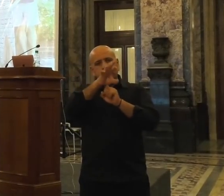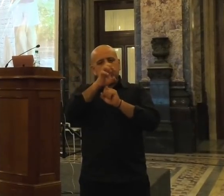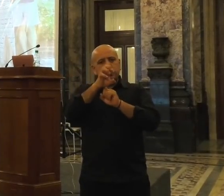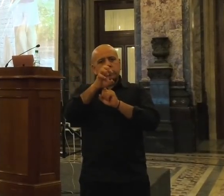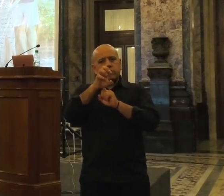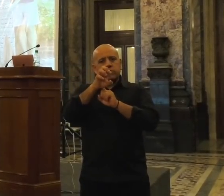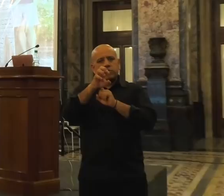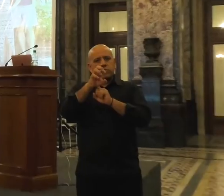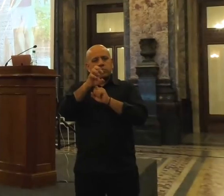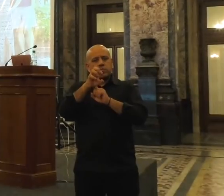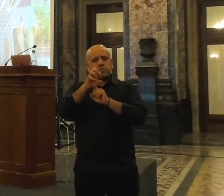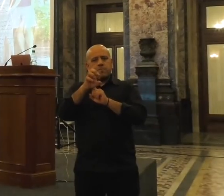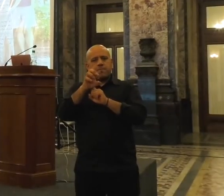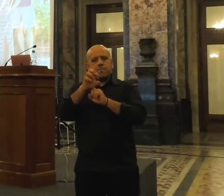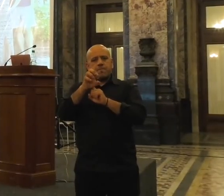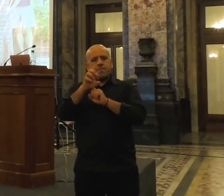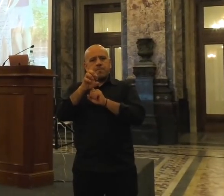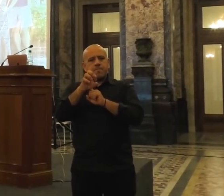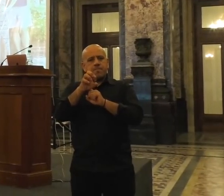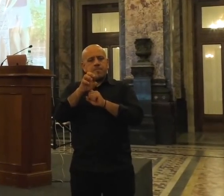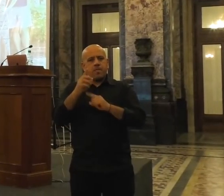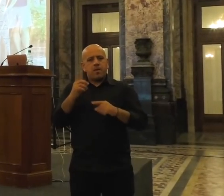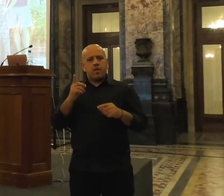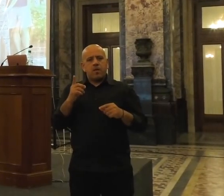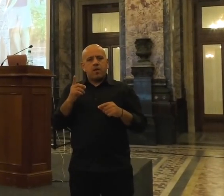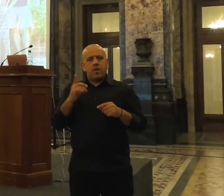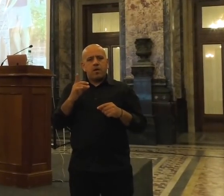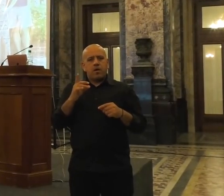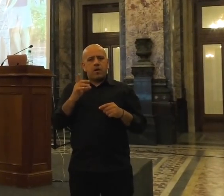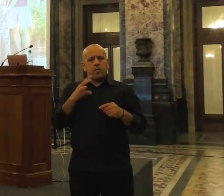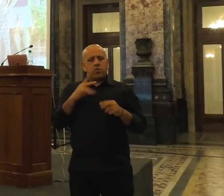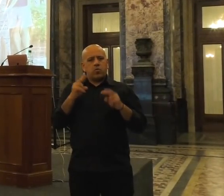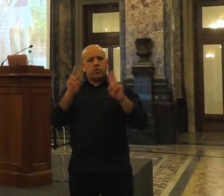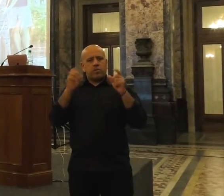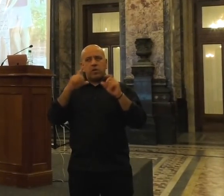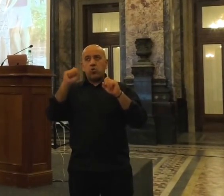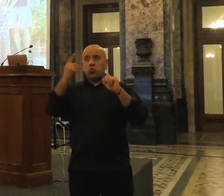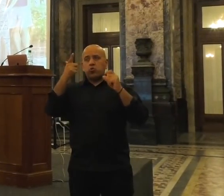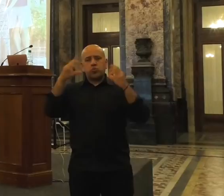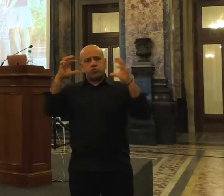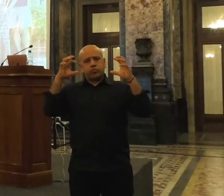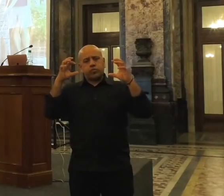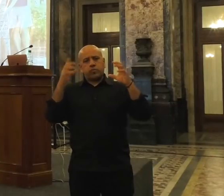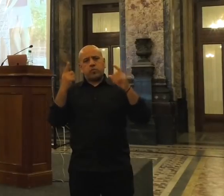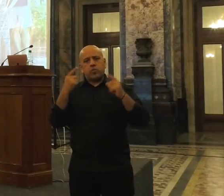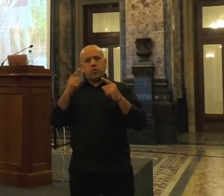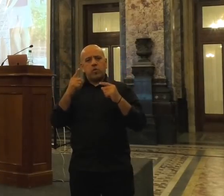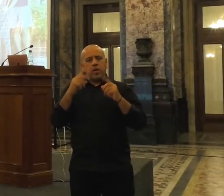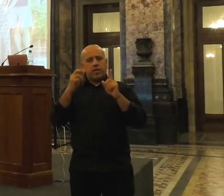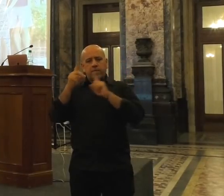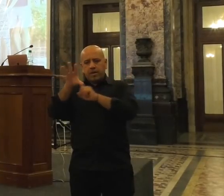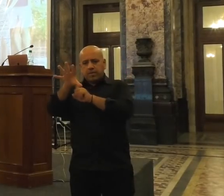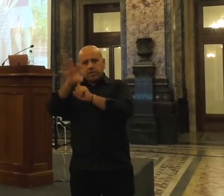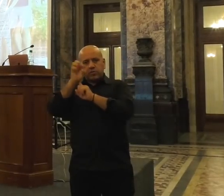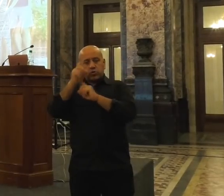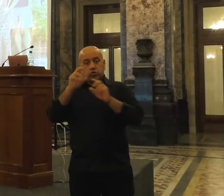gran, o sea, mucha luz que puede a veces encandilar, y eso también puede generar que uno en su percepción vea